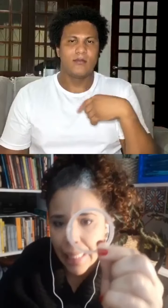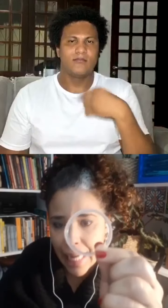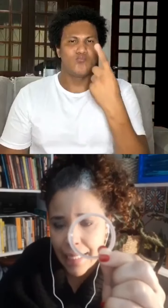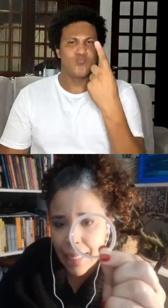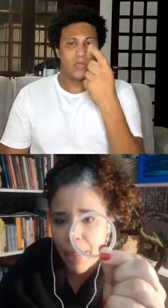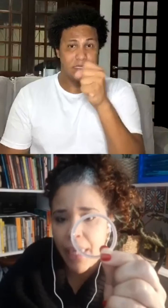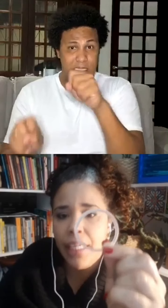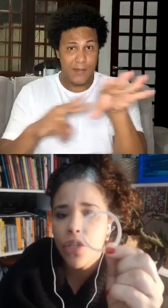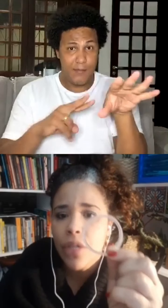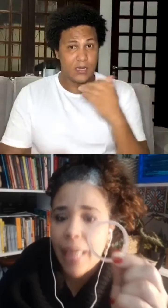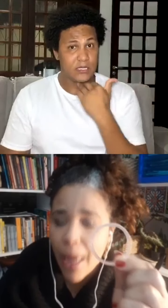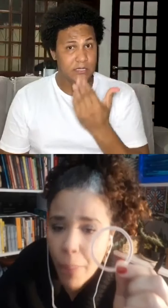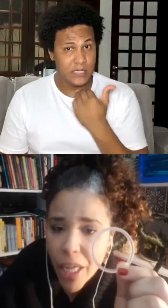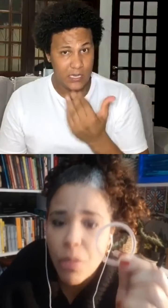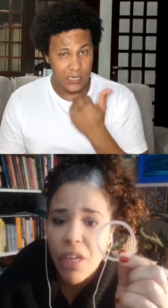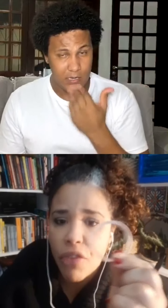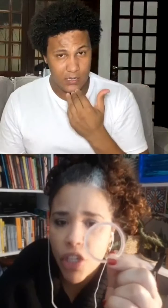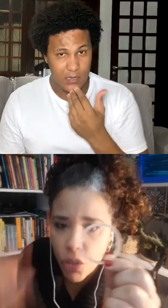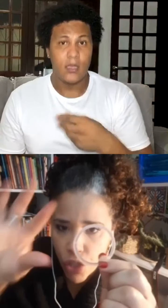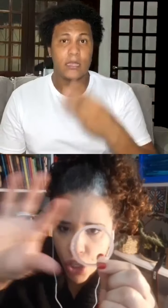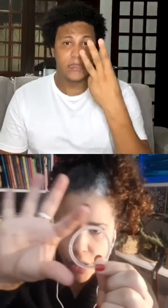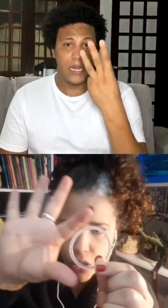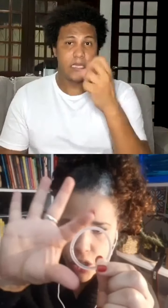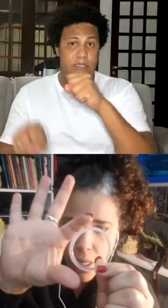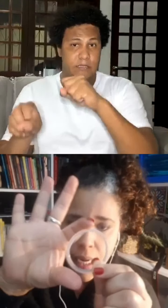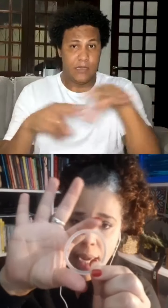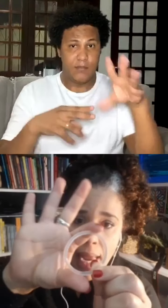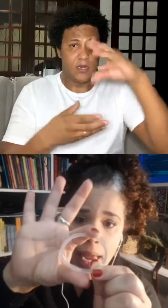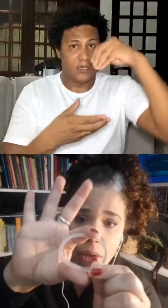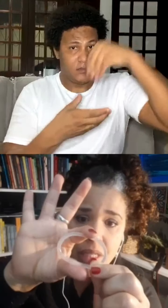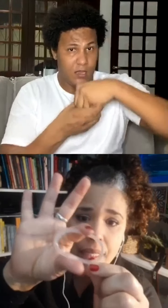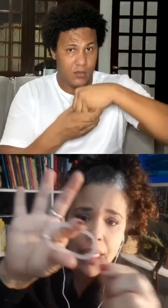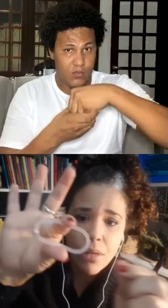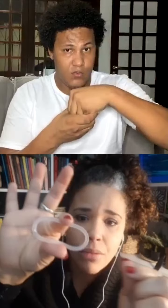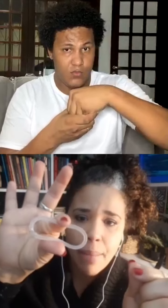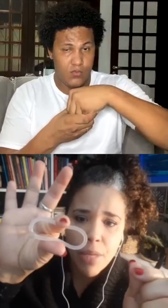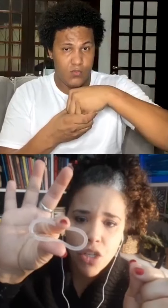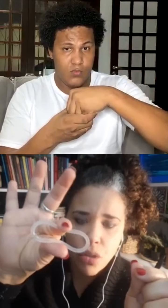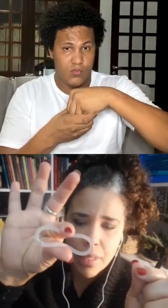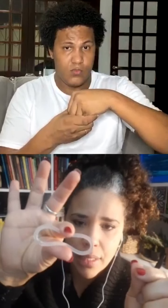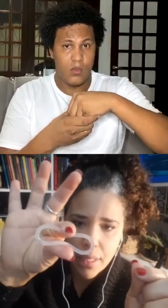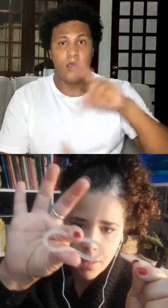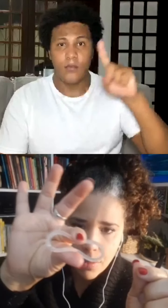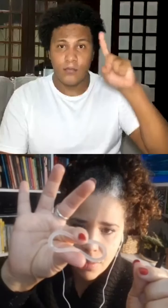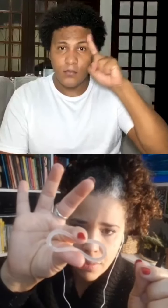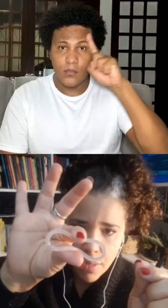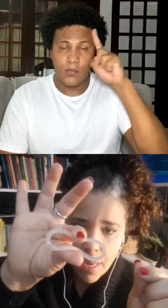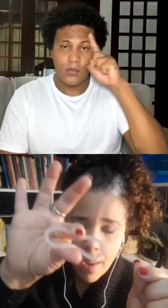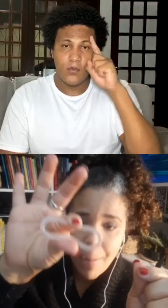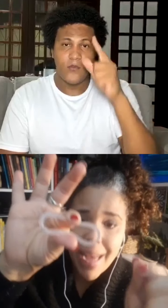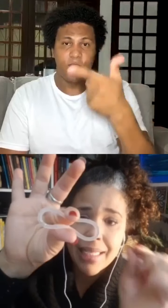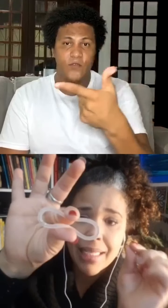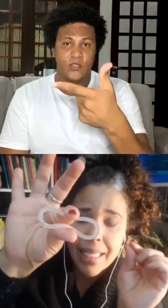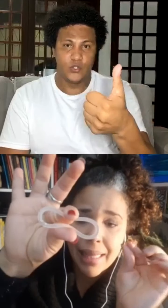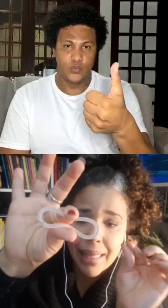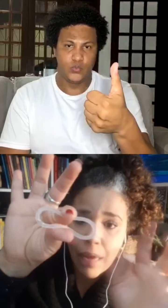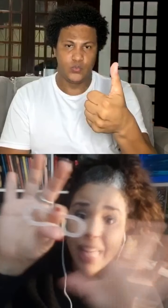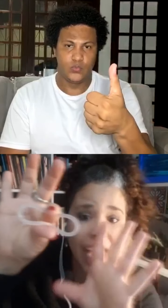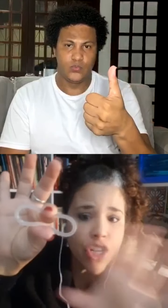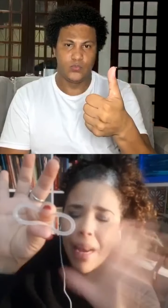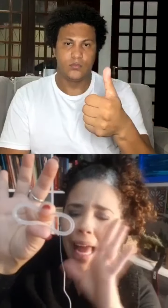3 semanas, que é o mesmo que 21 dias. Eu insiro na menstruação, passa-se,